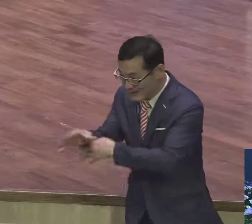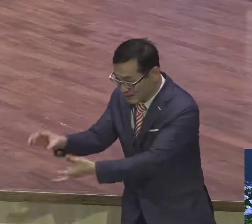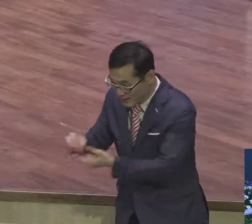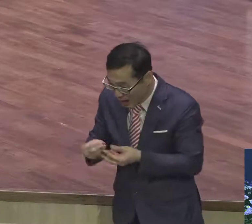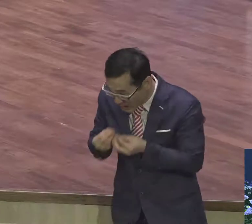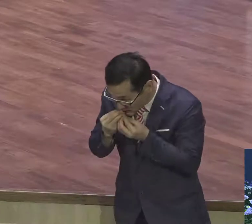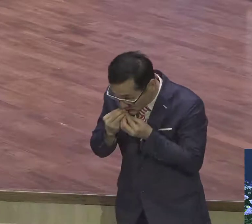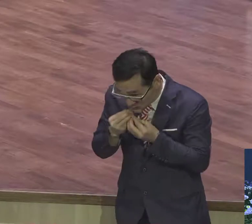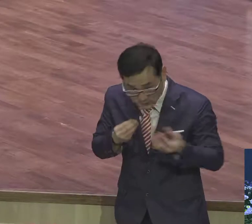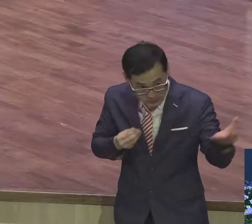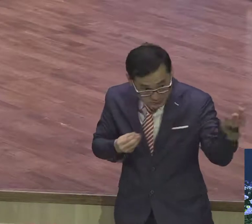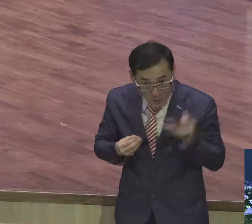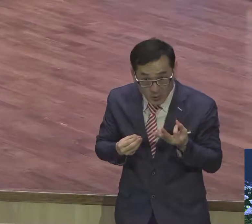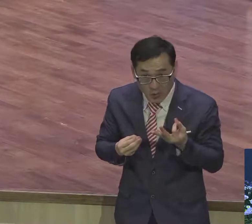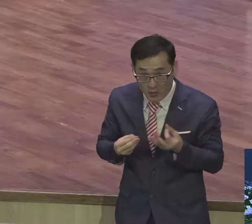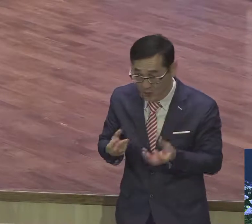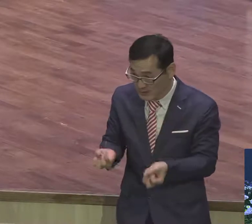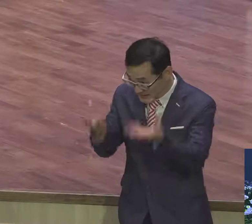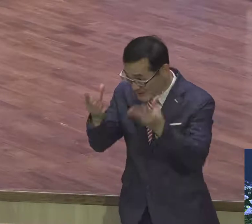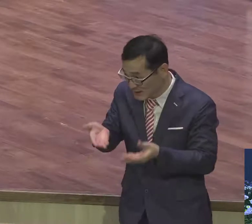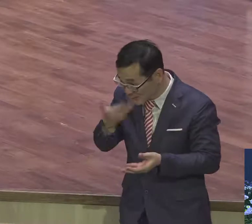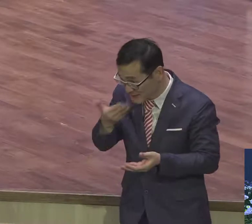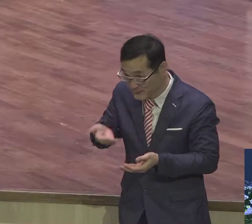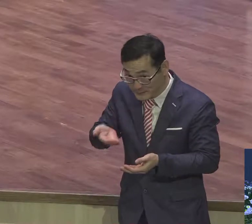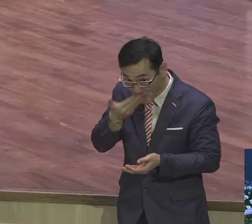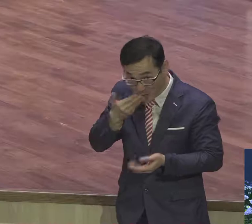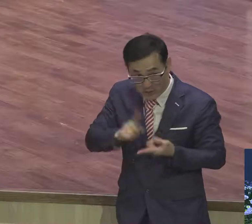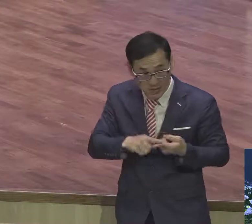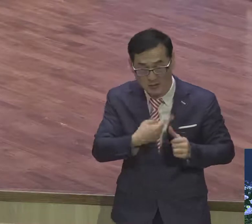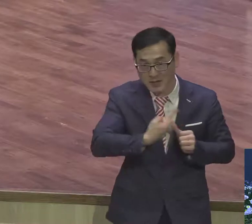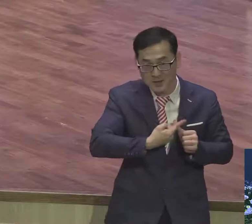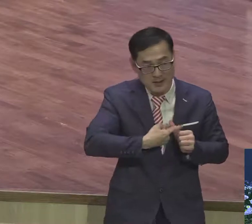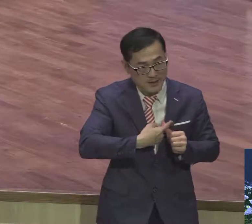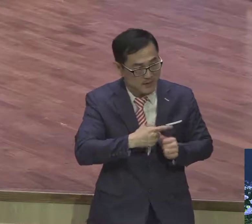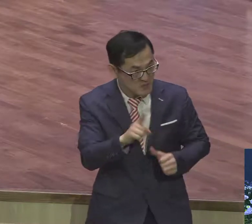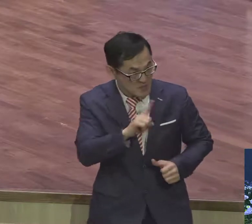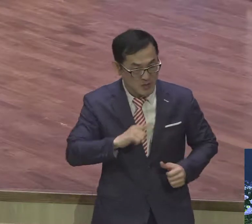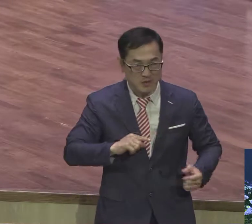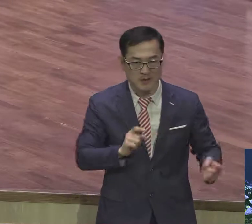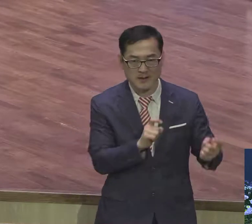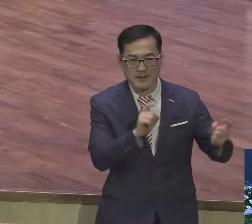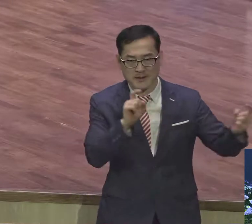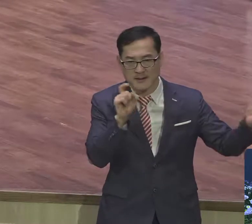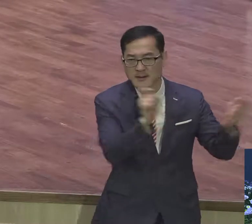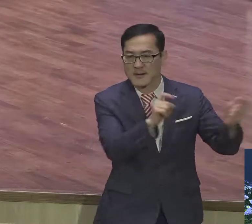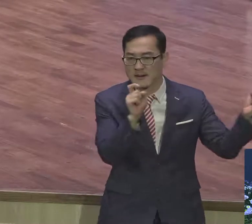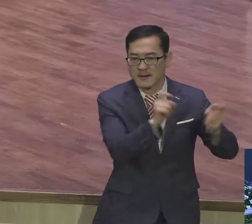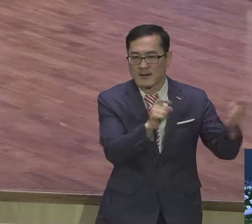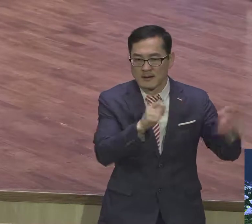먹었다 해서 그것이 제사 음식 먹었다고 그거 가지고 막 징계하고 막 서로 싸우고 그랬어요